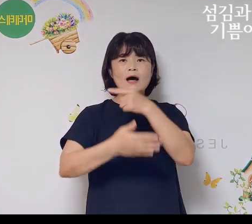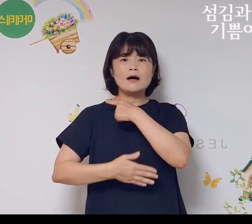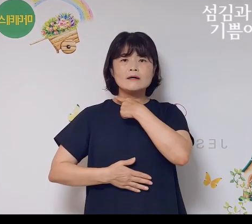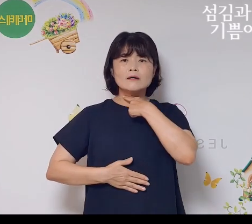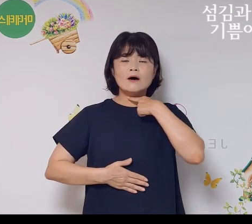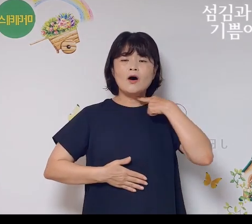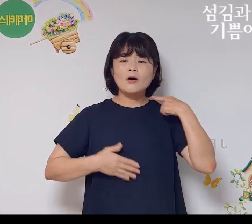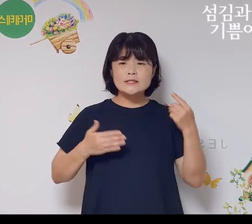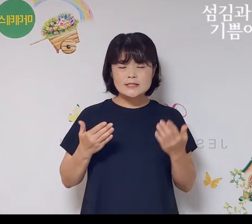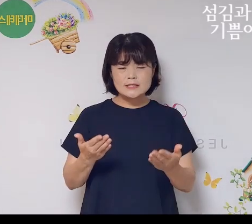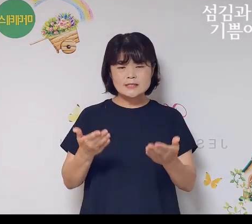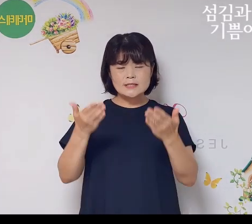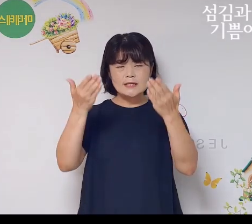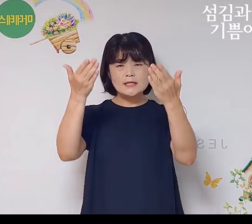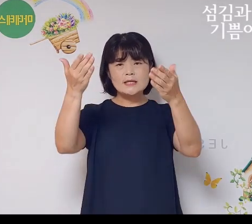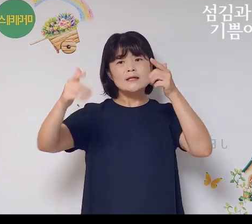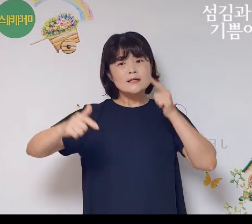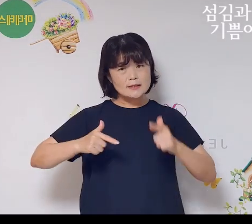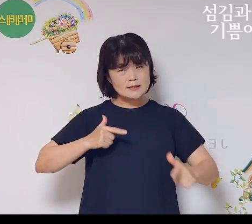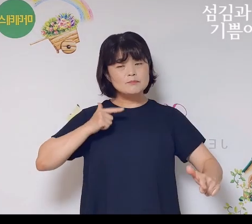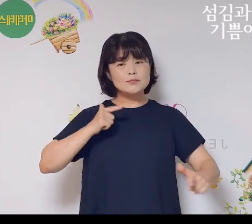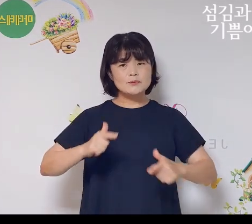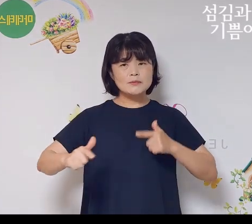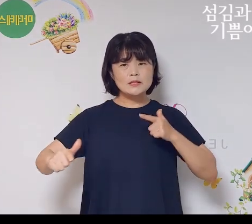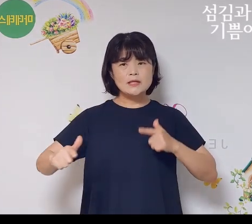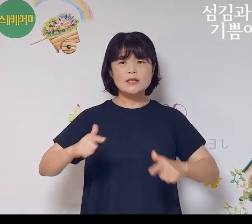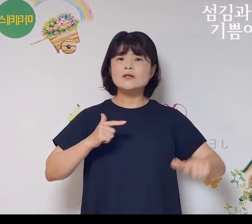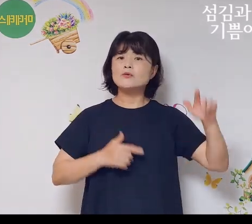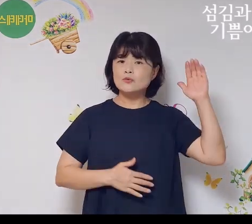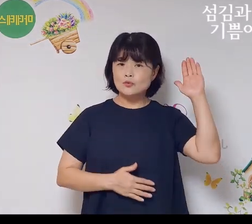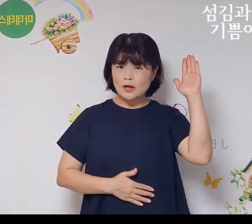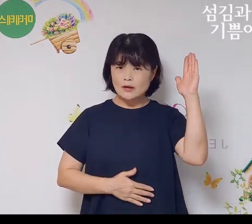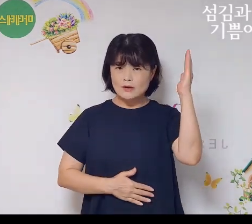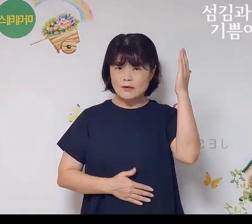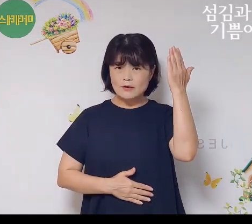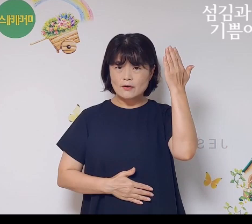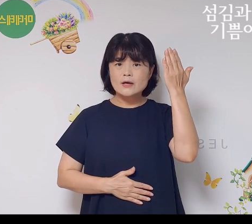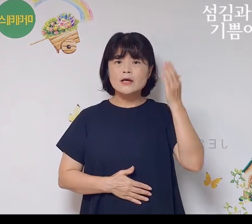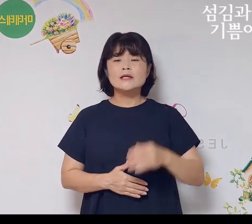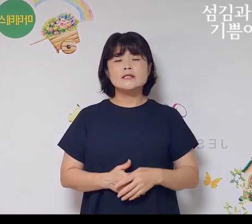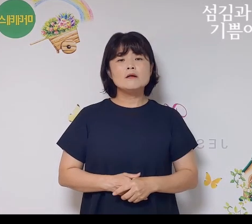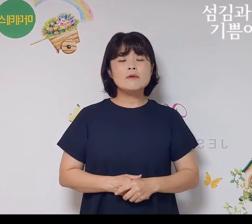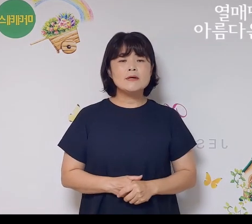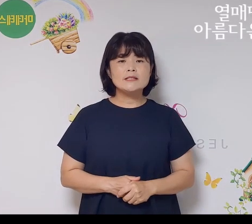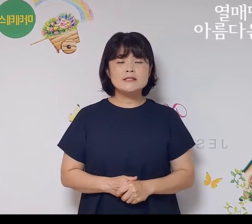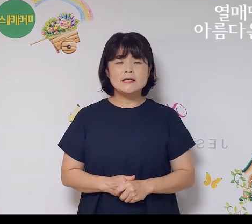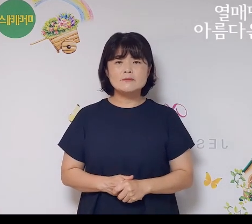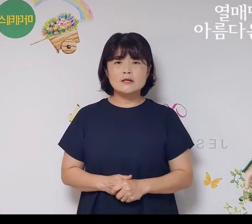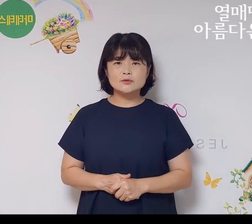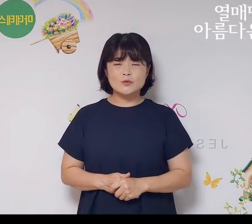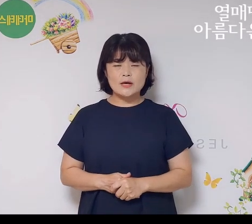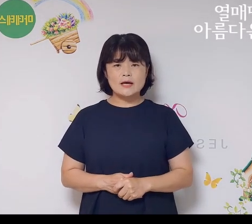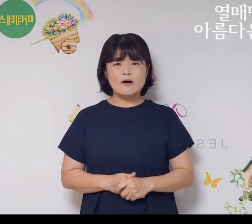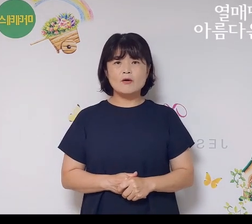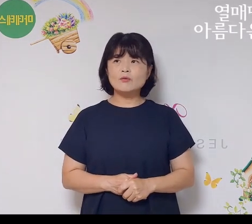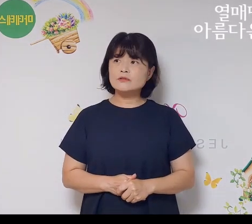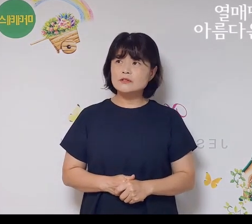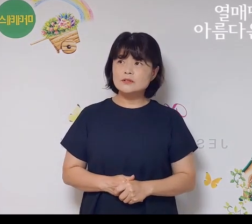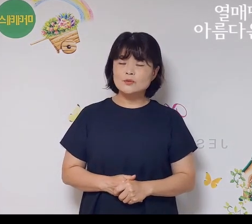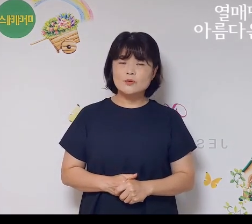섬김과 헌신이 기쁨이 되어. 열매 맺는 아름다운 교회예요. 꽃들도